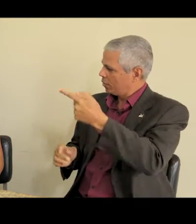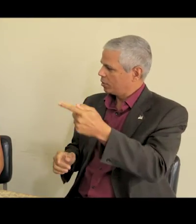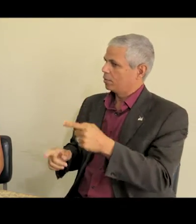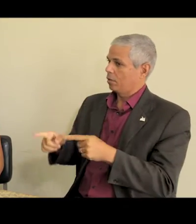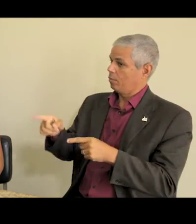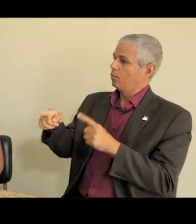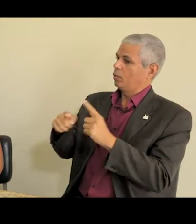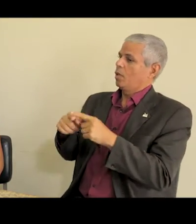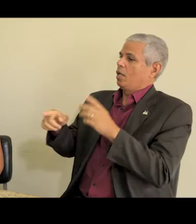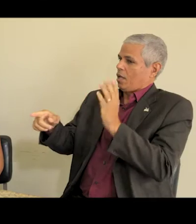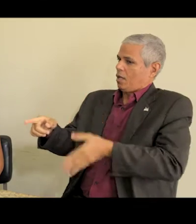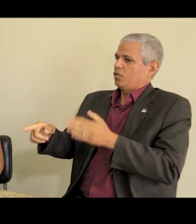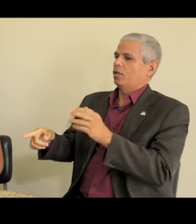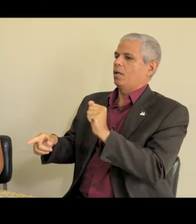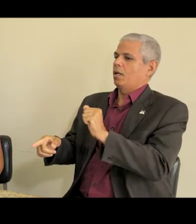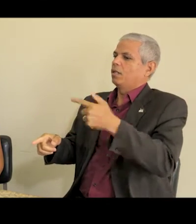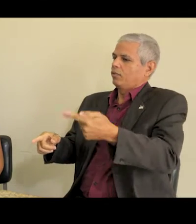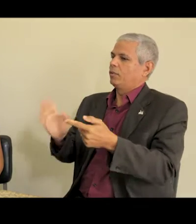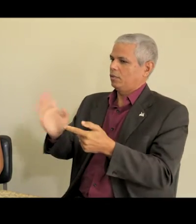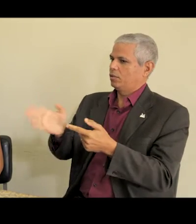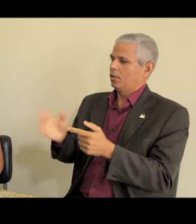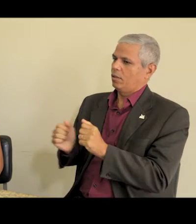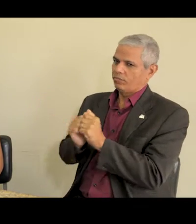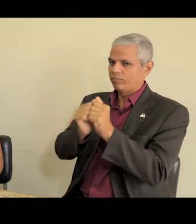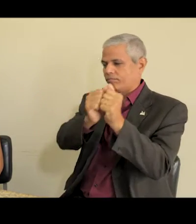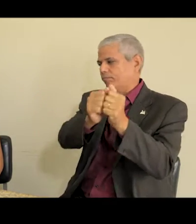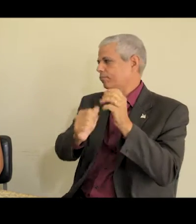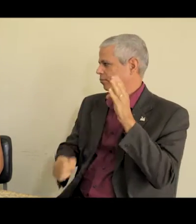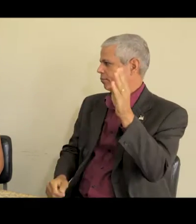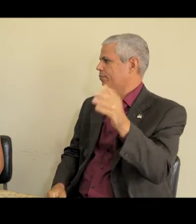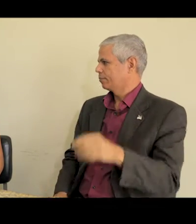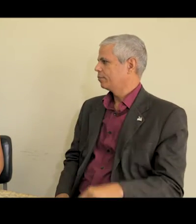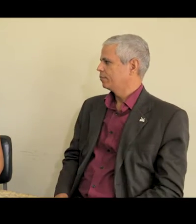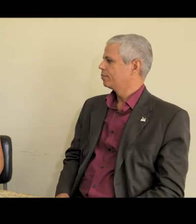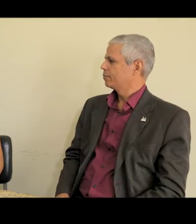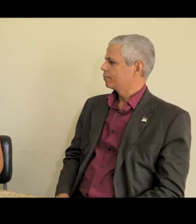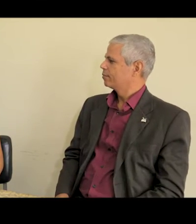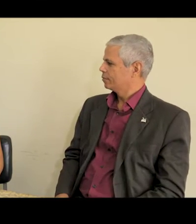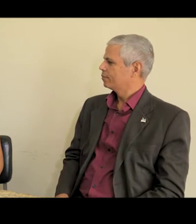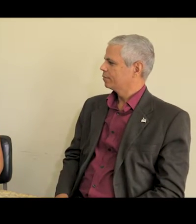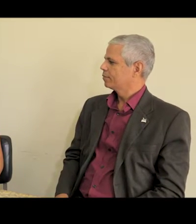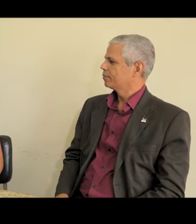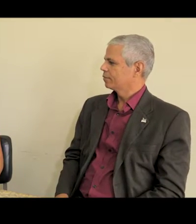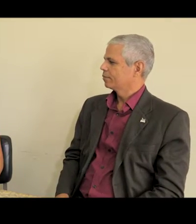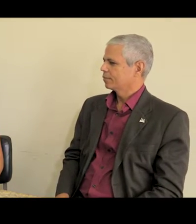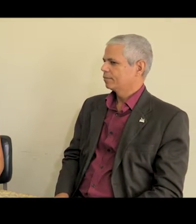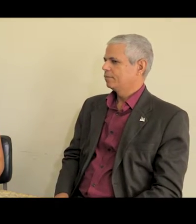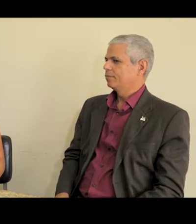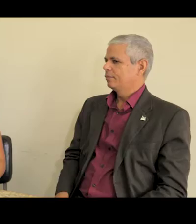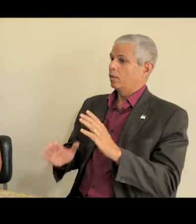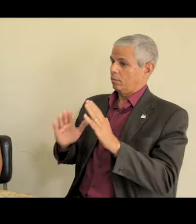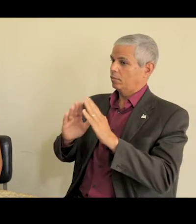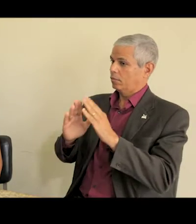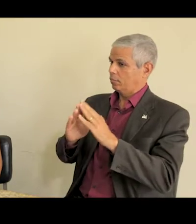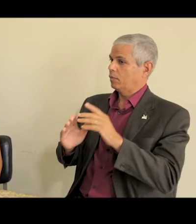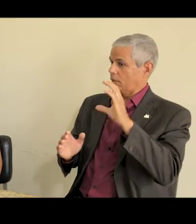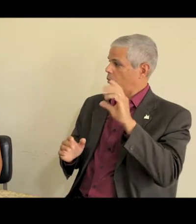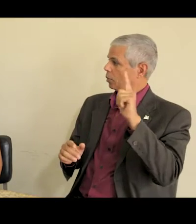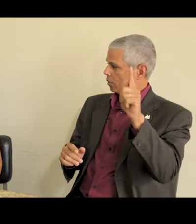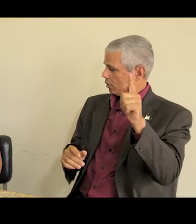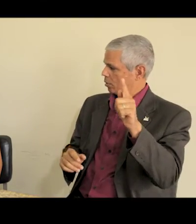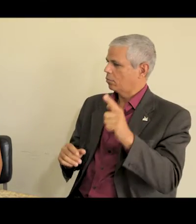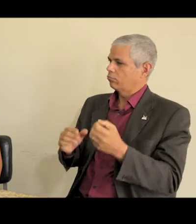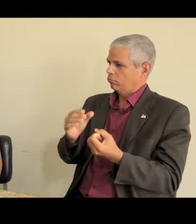acompanhou à igreja, me apresentou à igreja adventista, porque ela já era adventista. Então eu conheci a igreja através dela no colégio. O